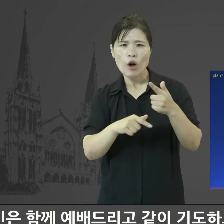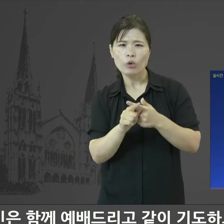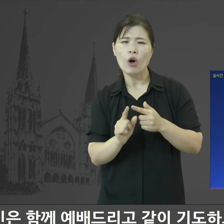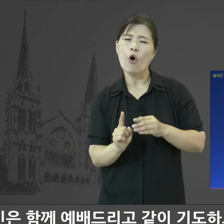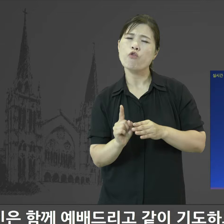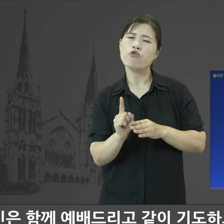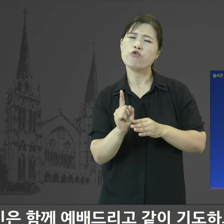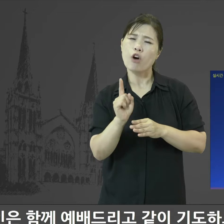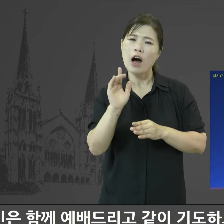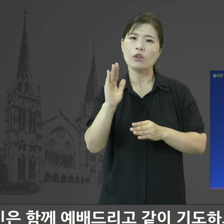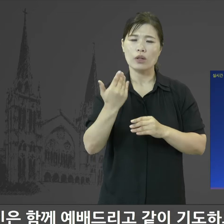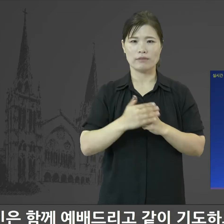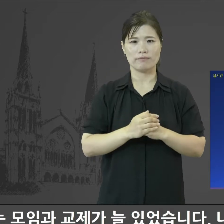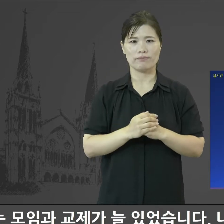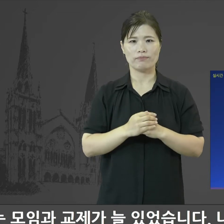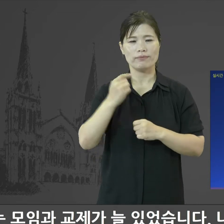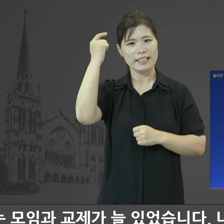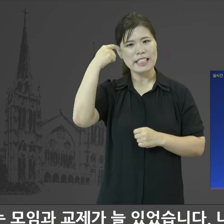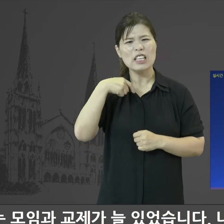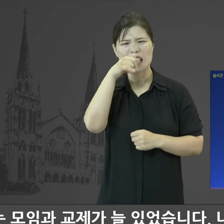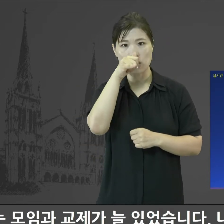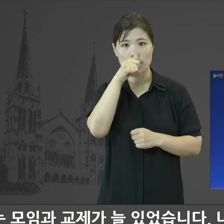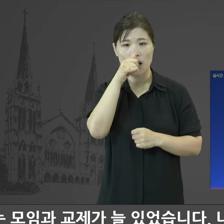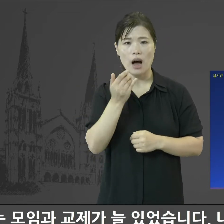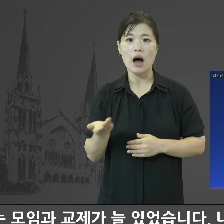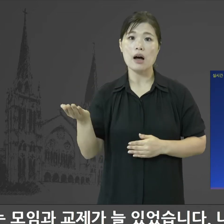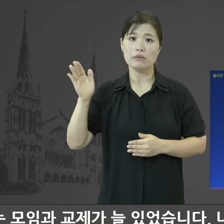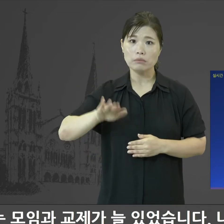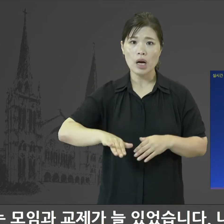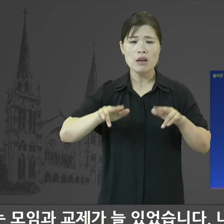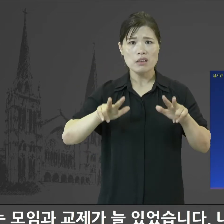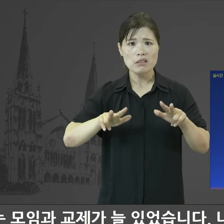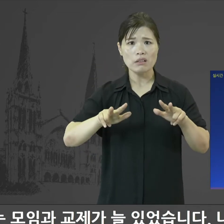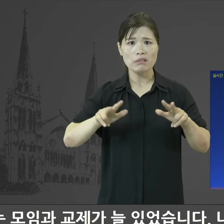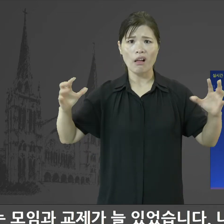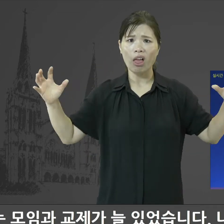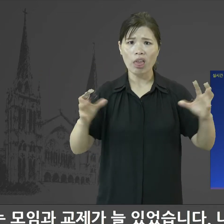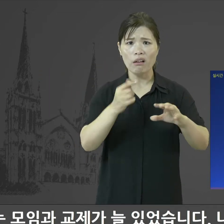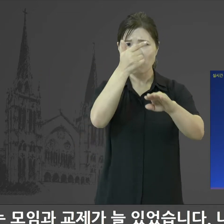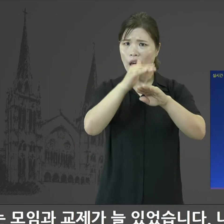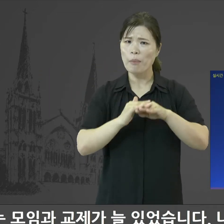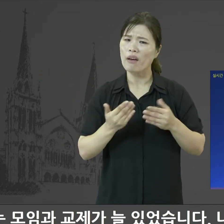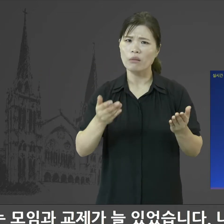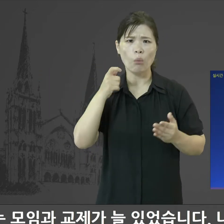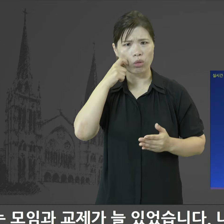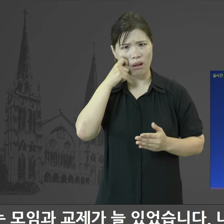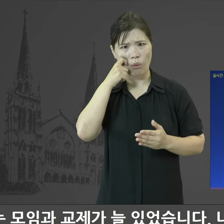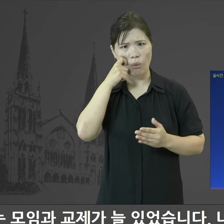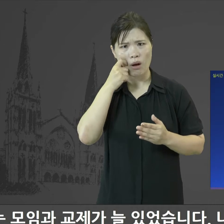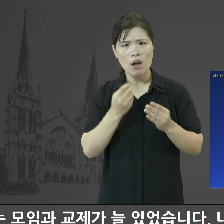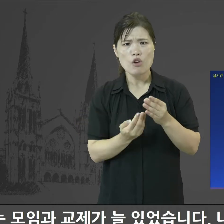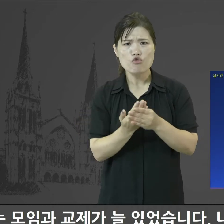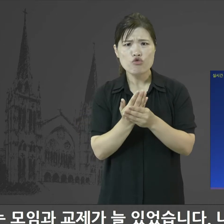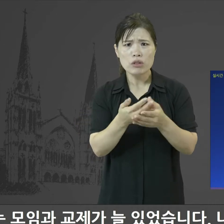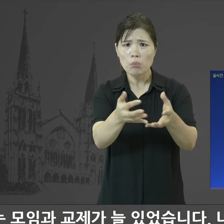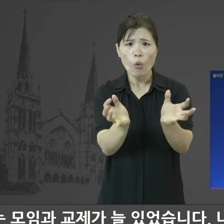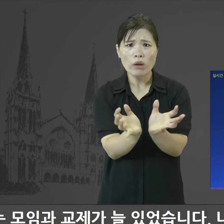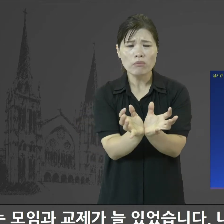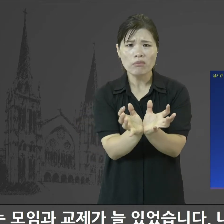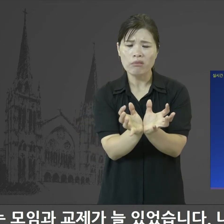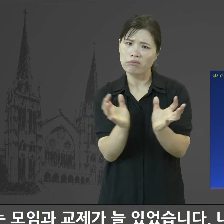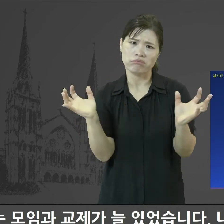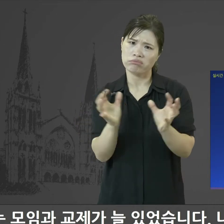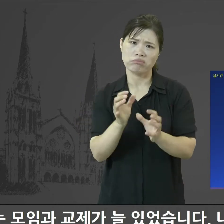것도 느꼈습니다. 그런데 이제는 회중 예배로 모이지 못하고 순모임조차 모여서 하지